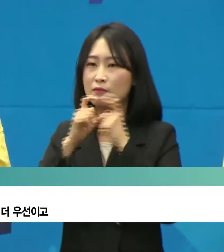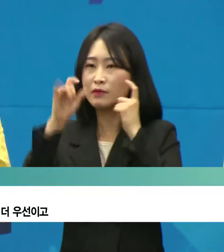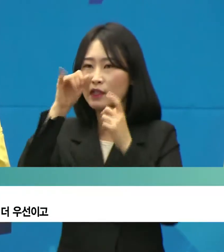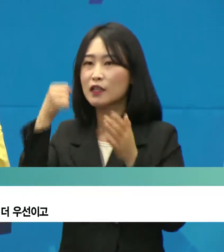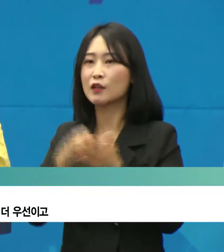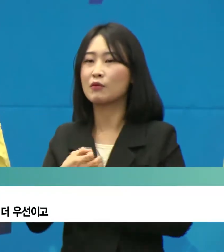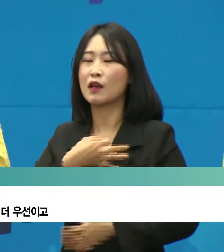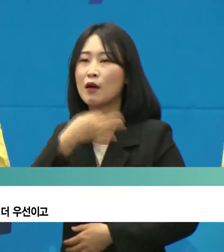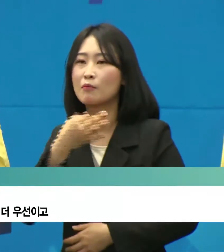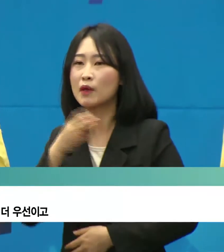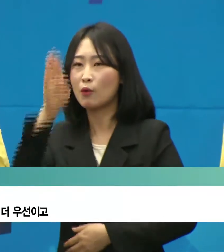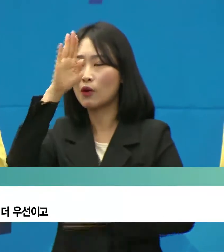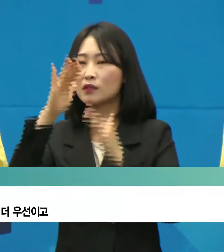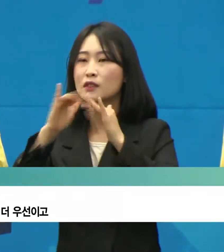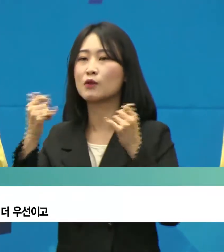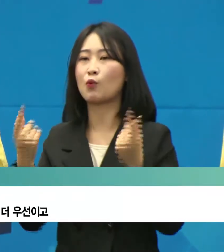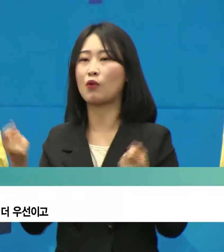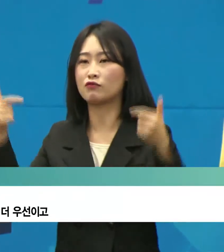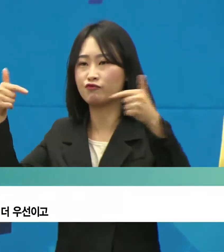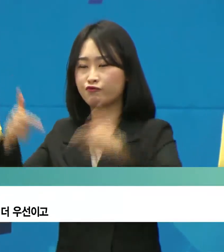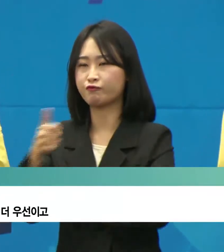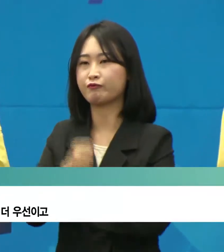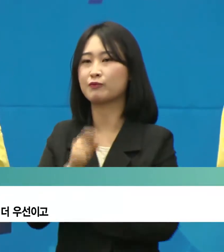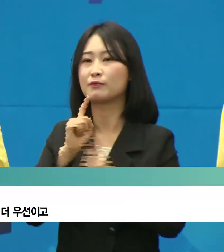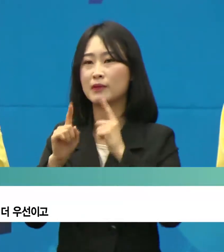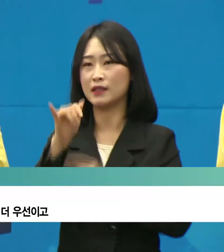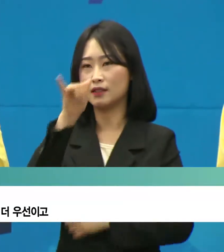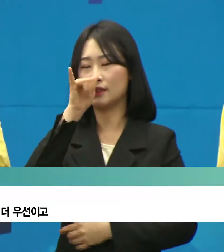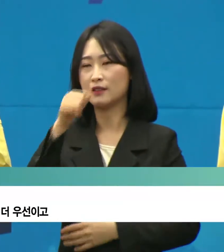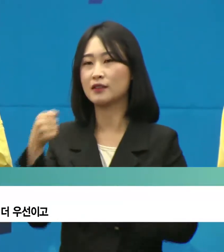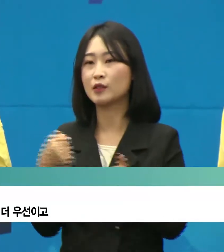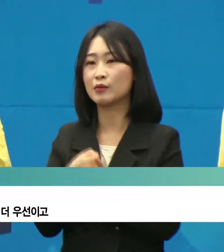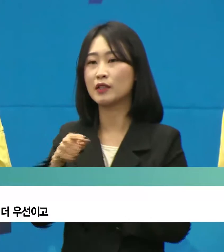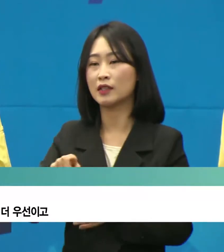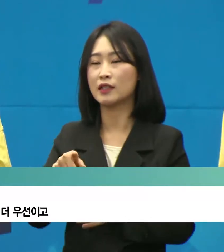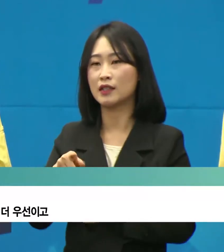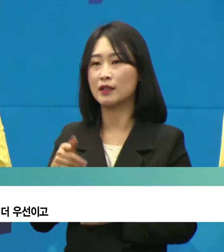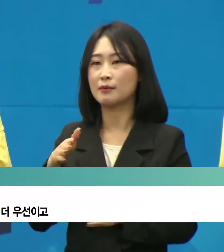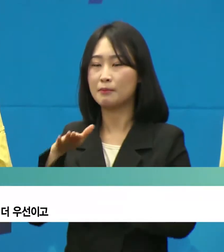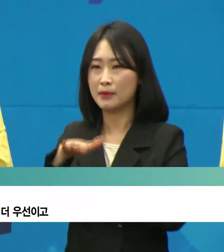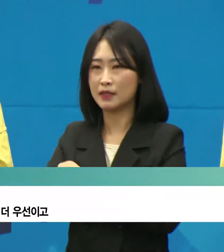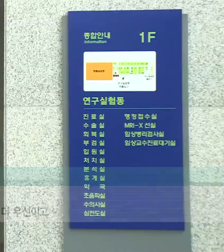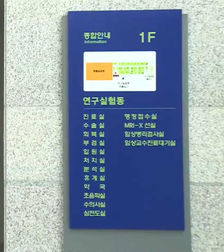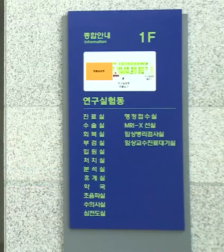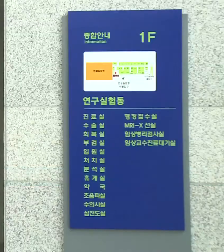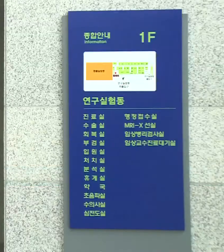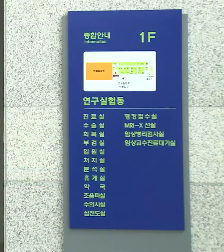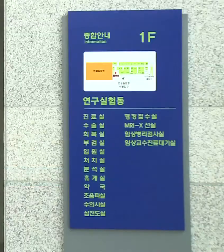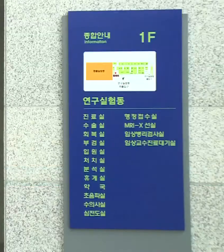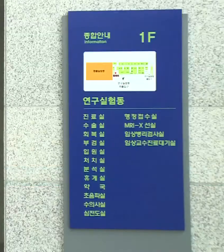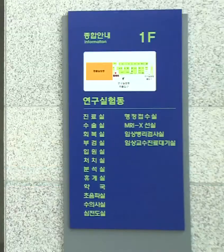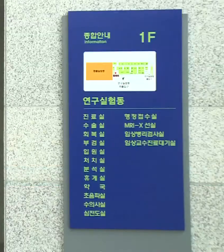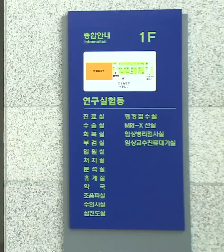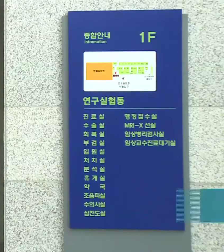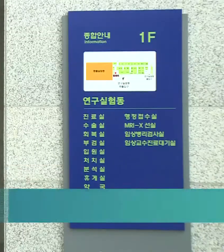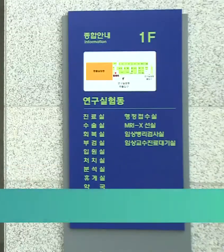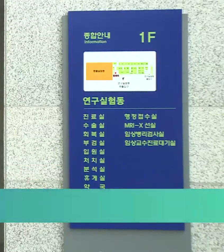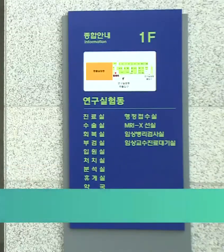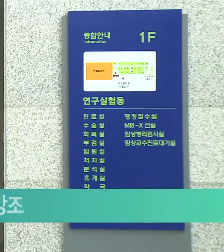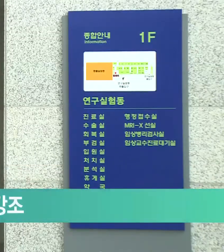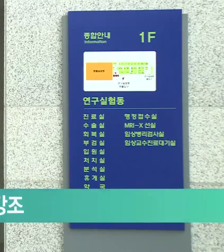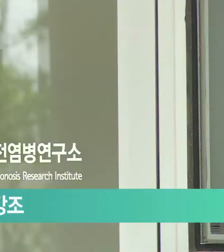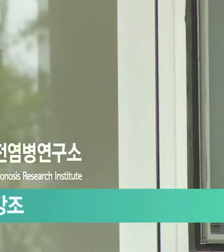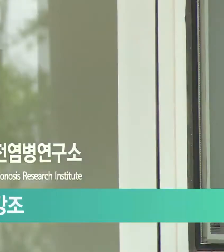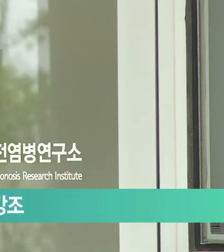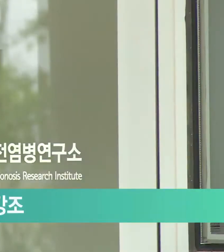그런 삶의 과학적 방식이 더 우선이고. 익산에 위치한 인수공통